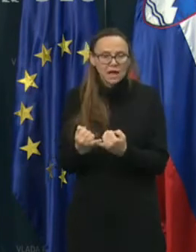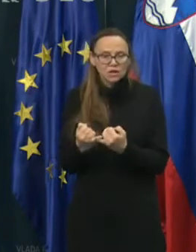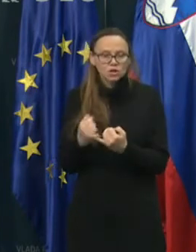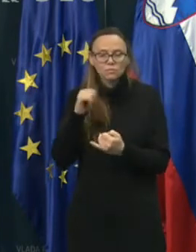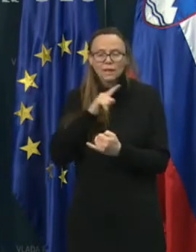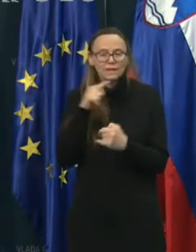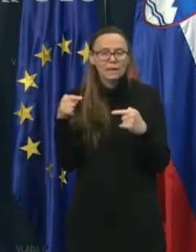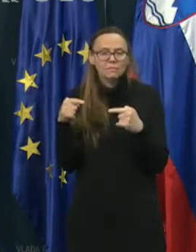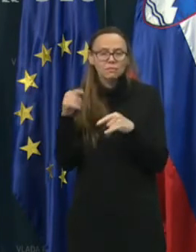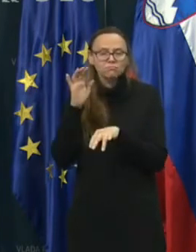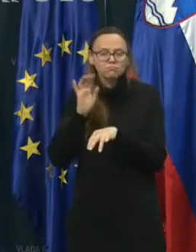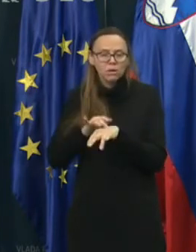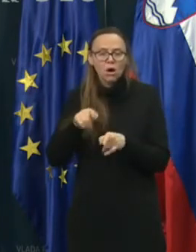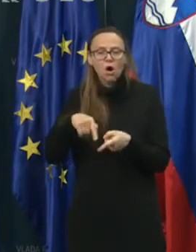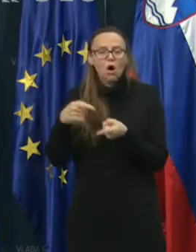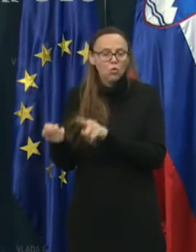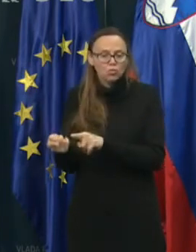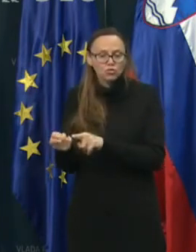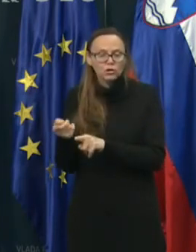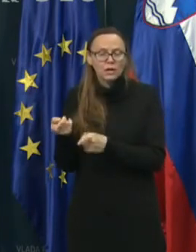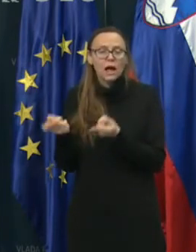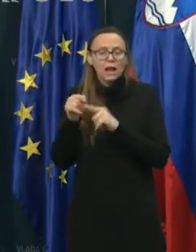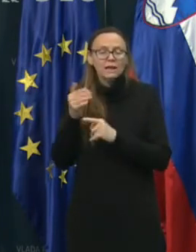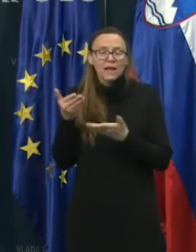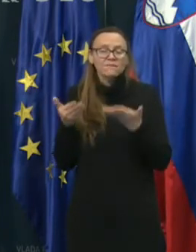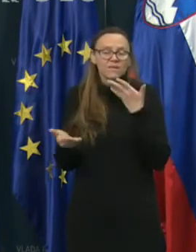Je namreč verjetnost, da morda ne kažejo